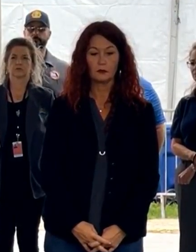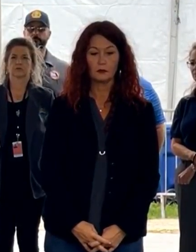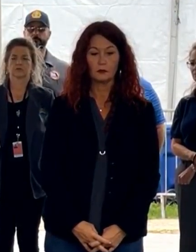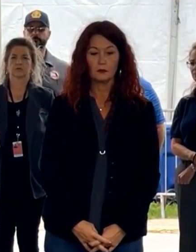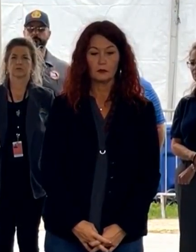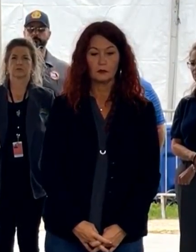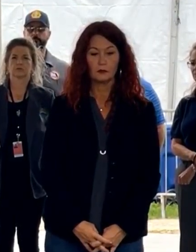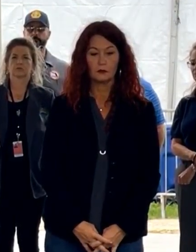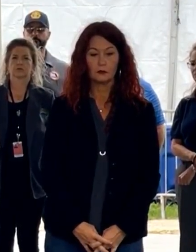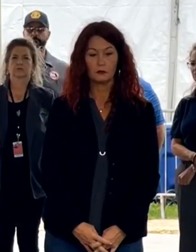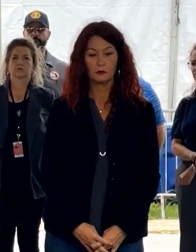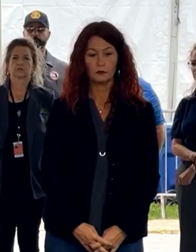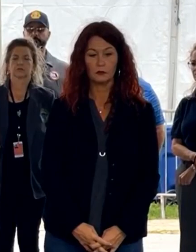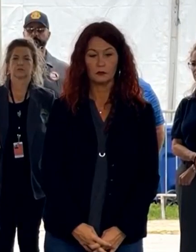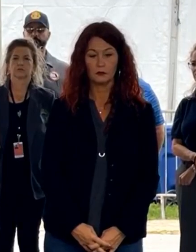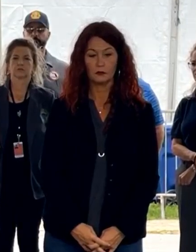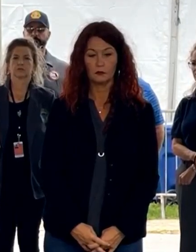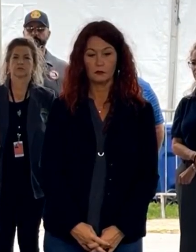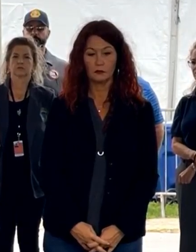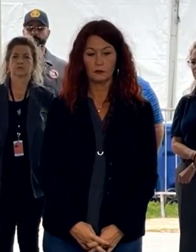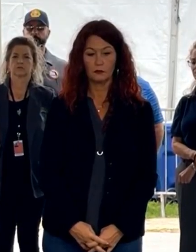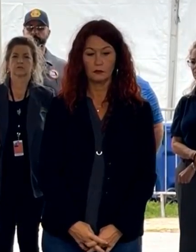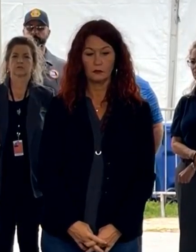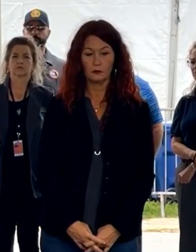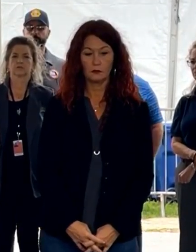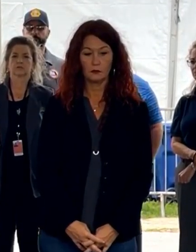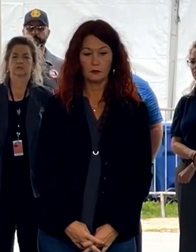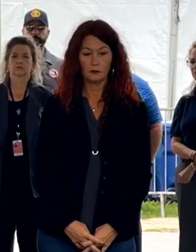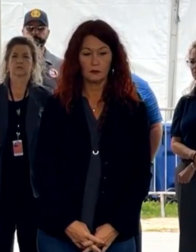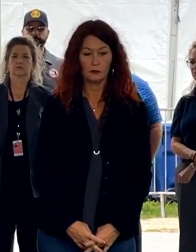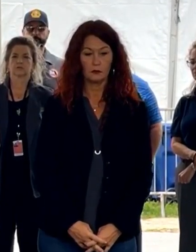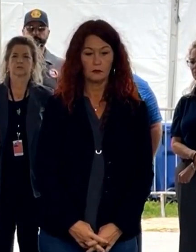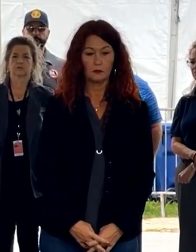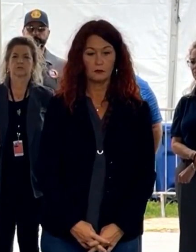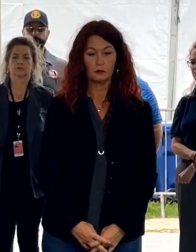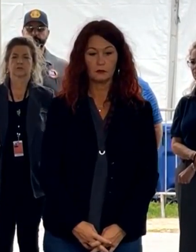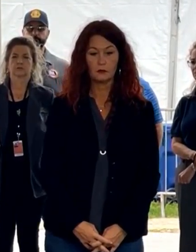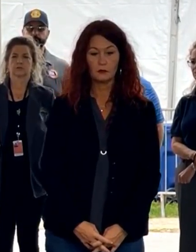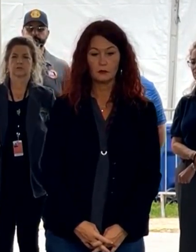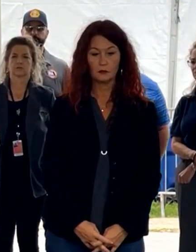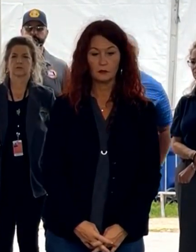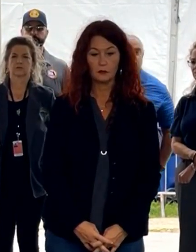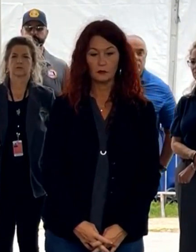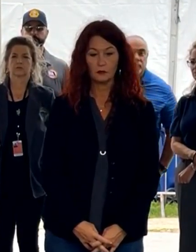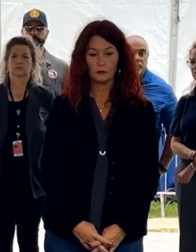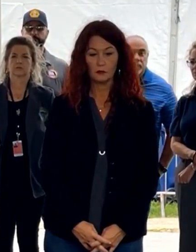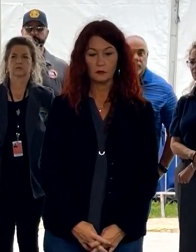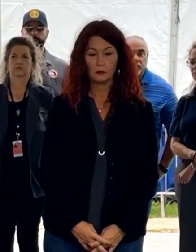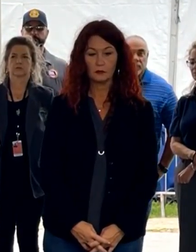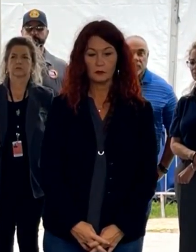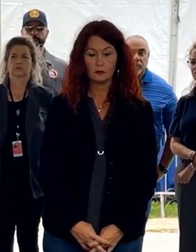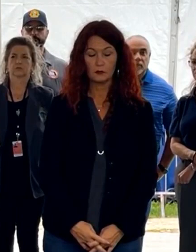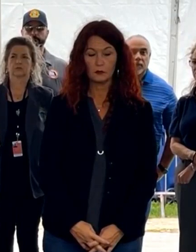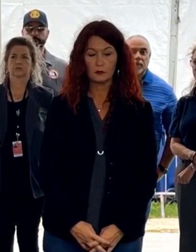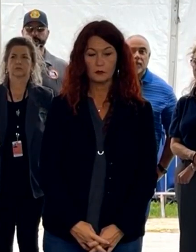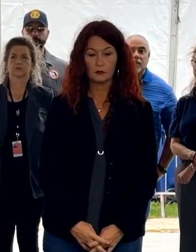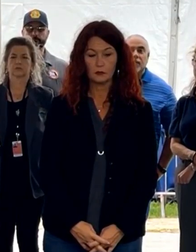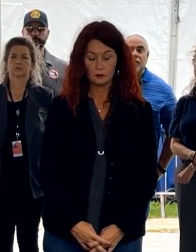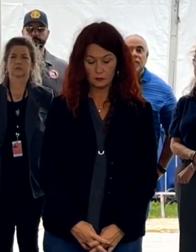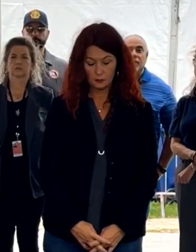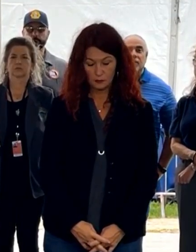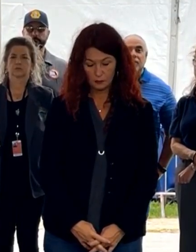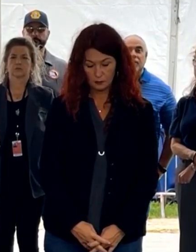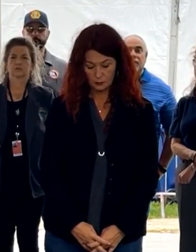todos estas familias en sus corazones y en sus oraciones durante este momento